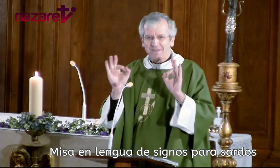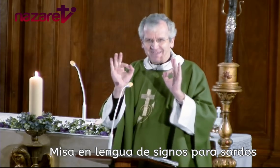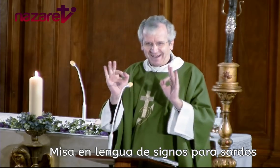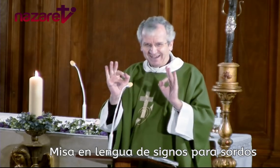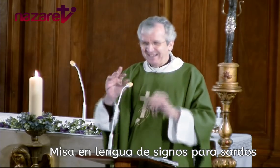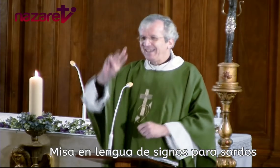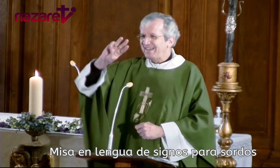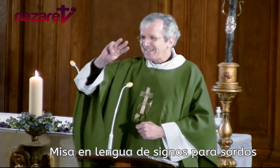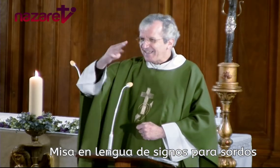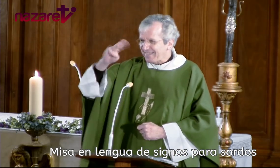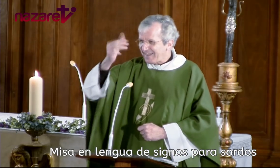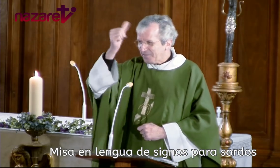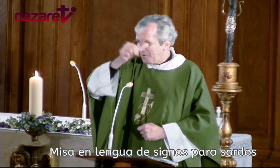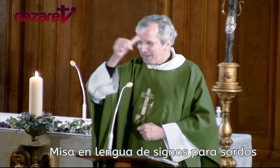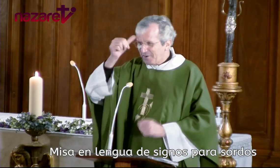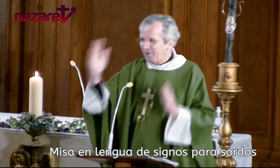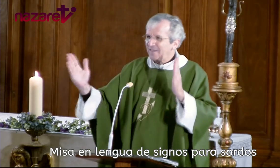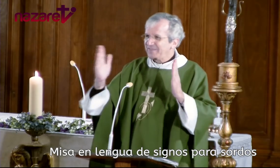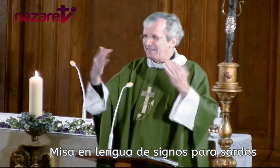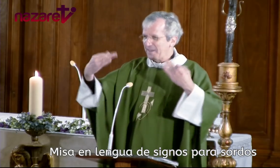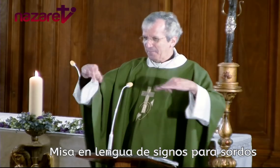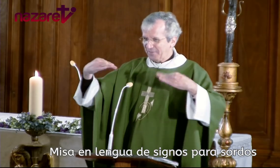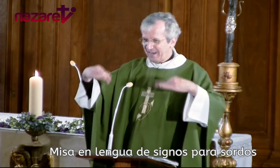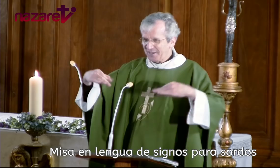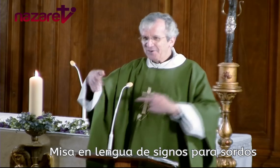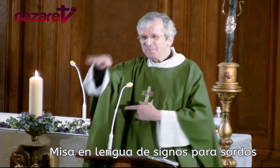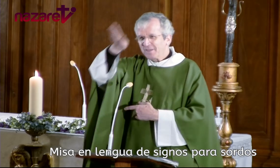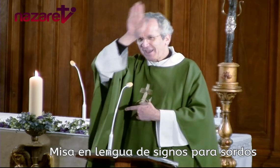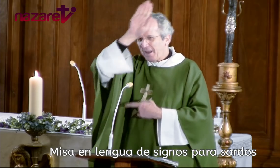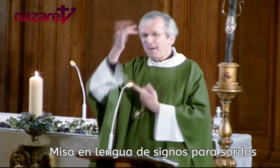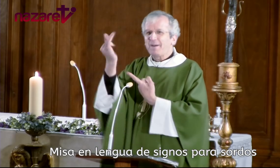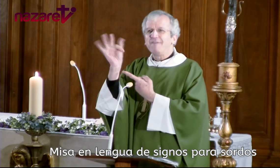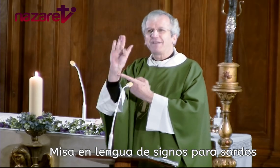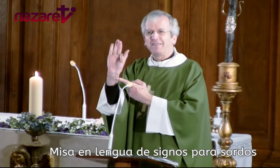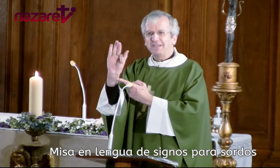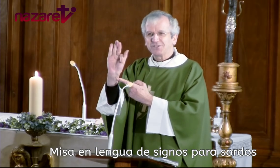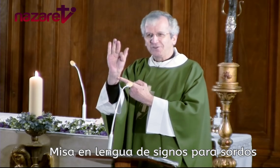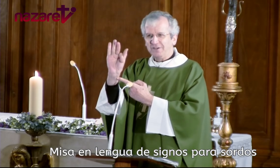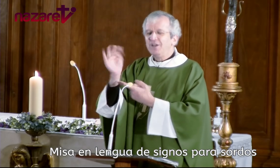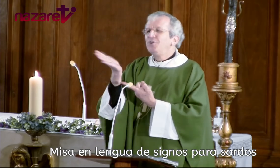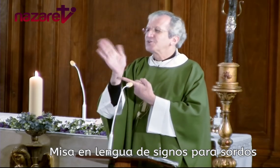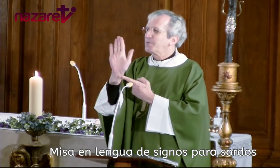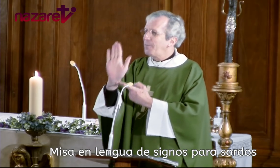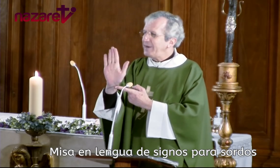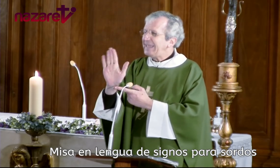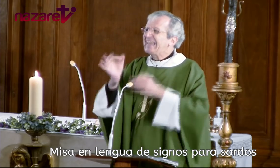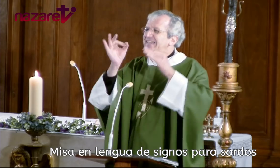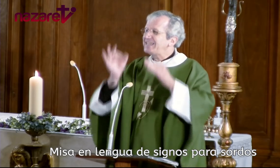especial. Este tercer domingo del tiempo ordinario, el Papa Francisco nos propone que sea